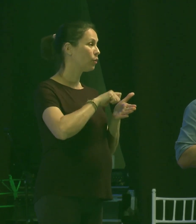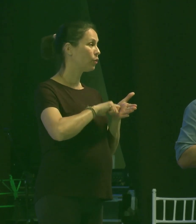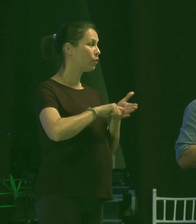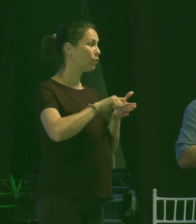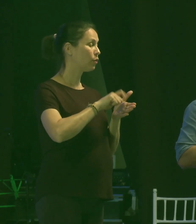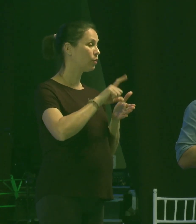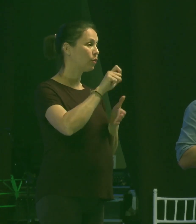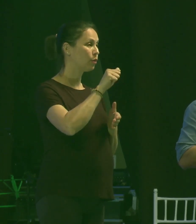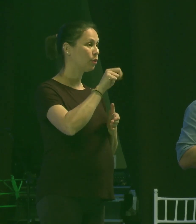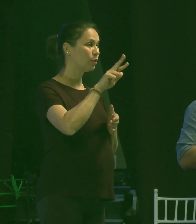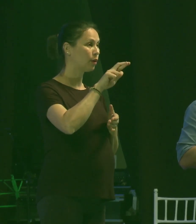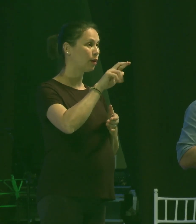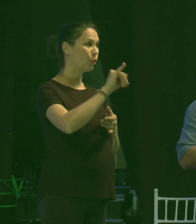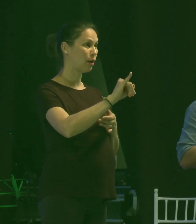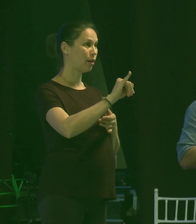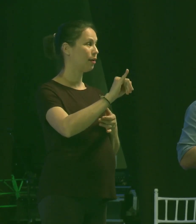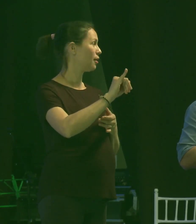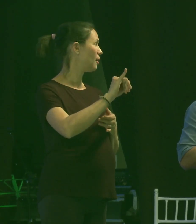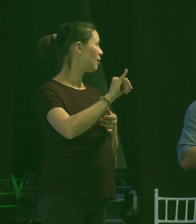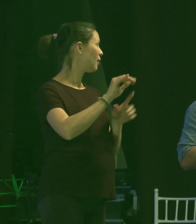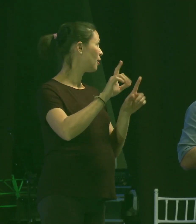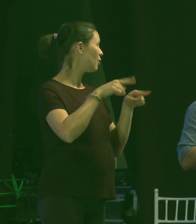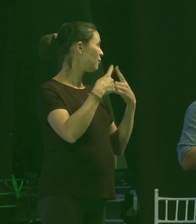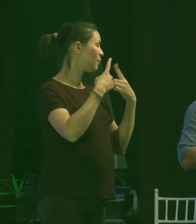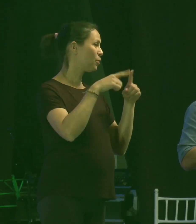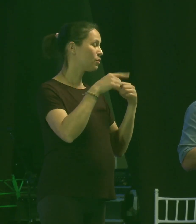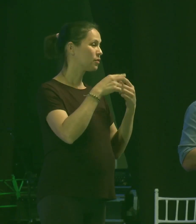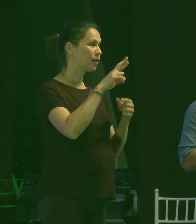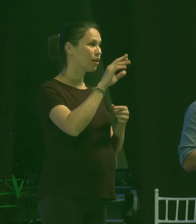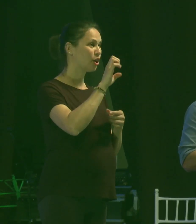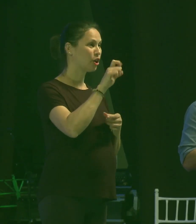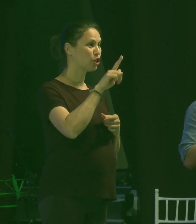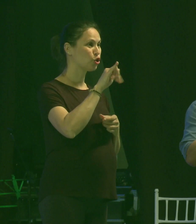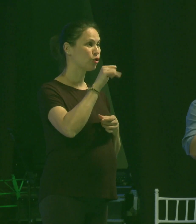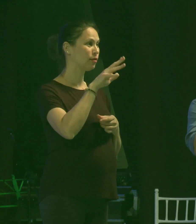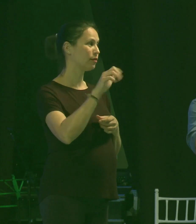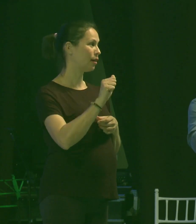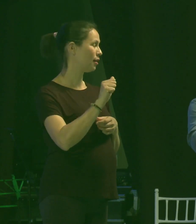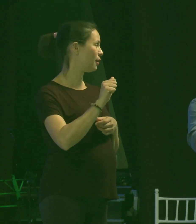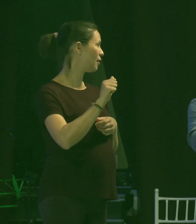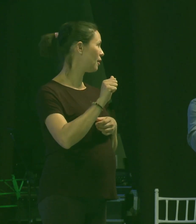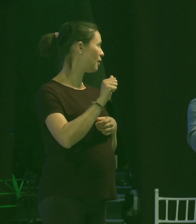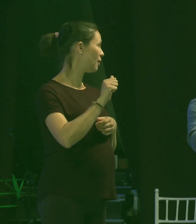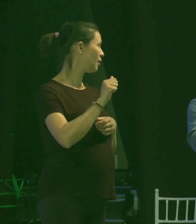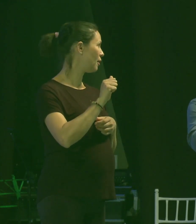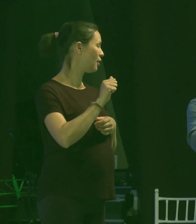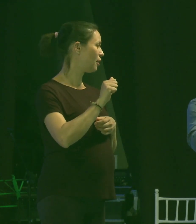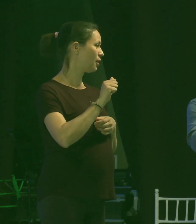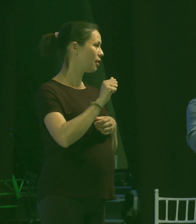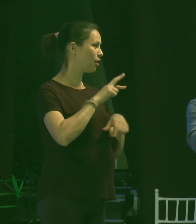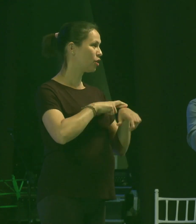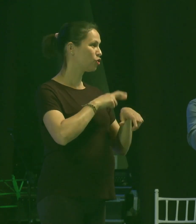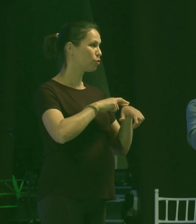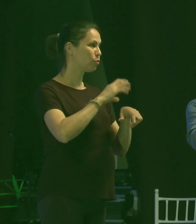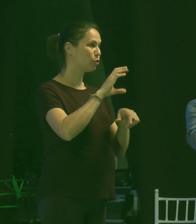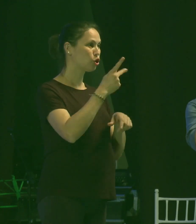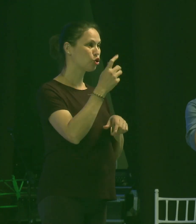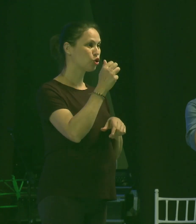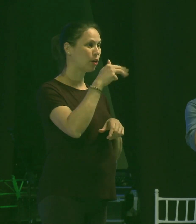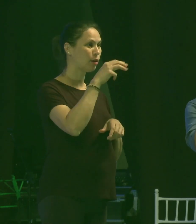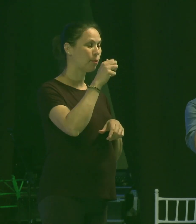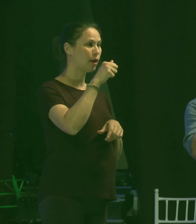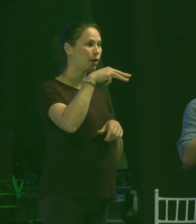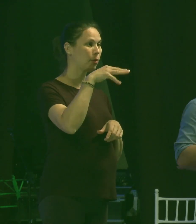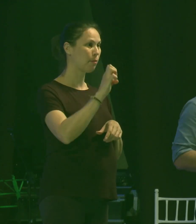Lauri Busler. Música, Regina Bólico, um chamamê, luzes para